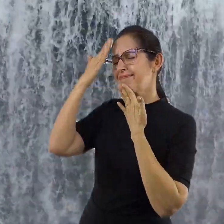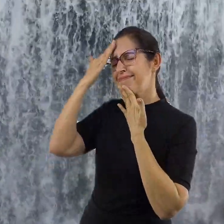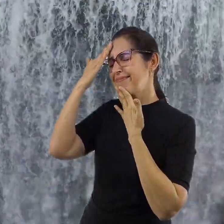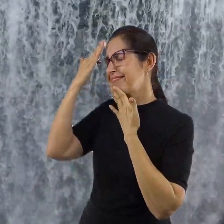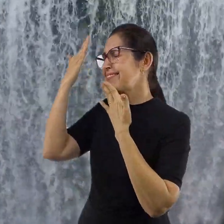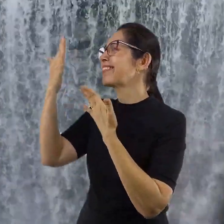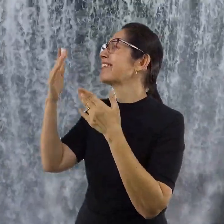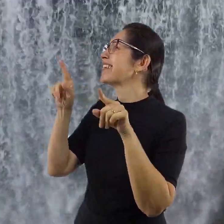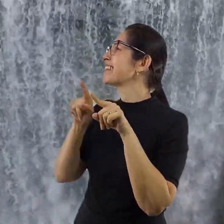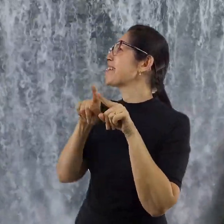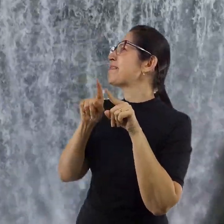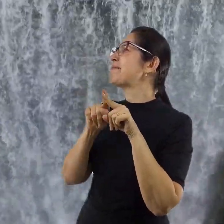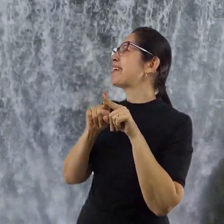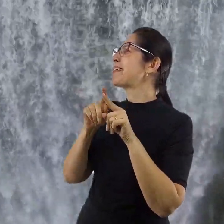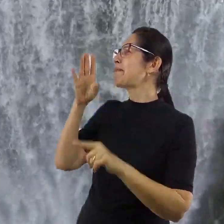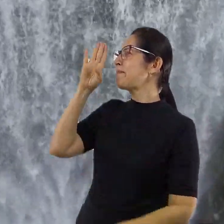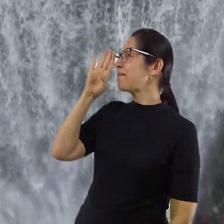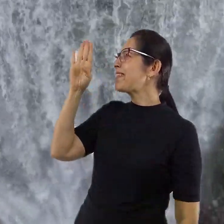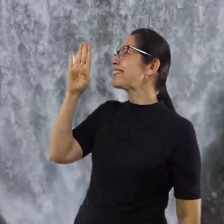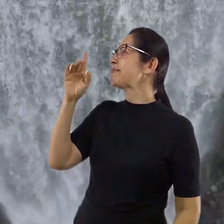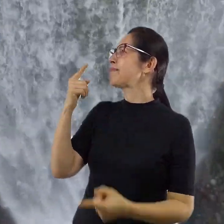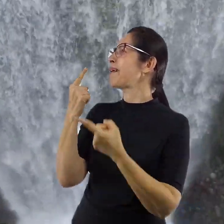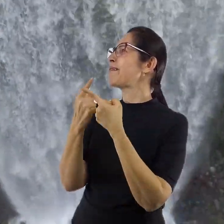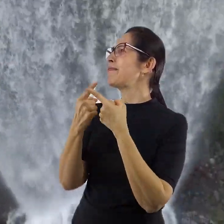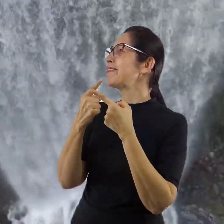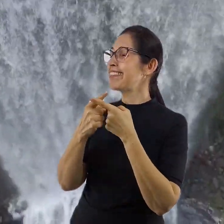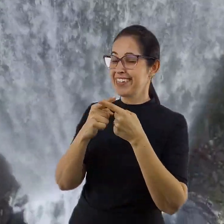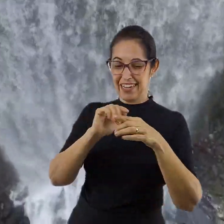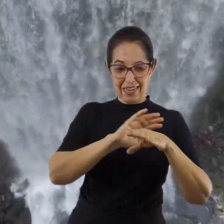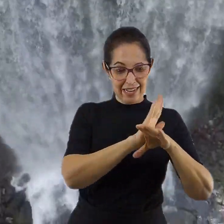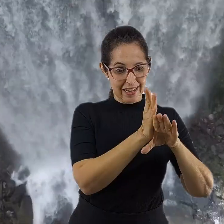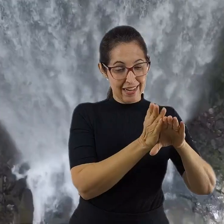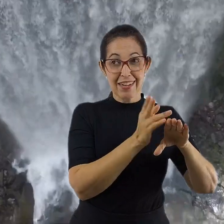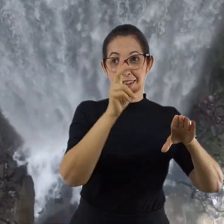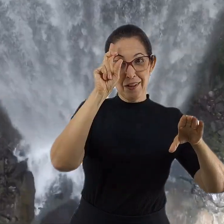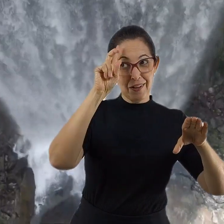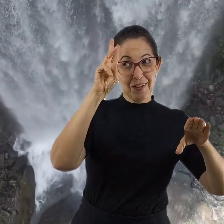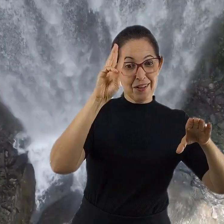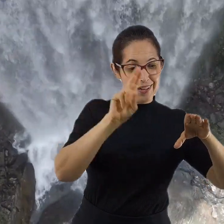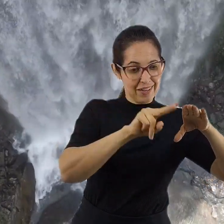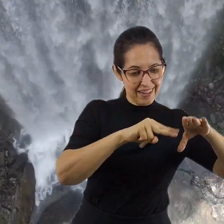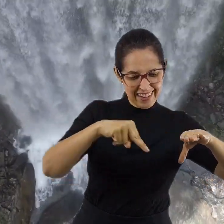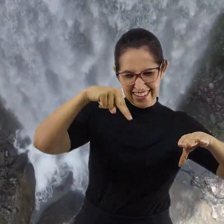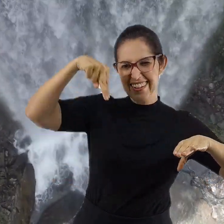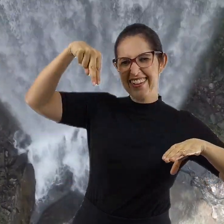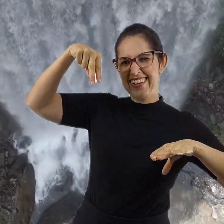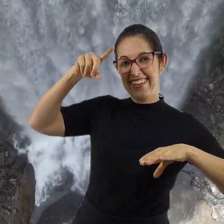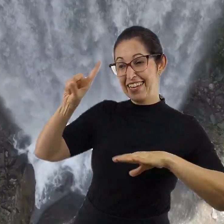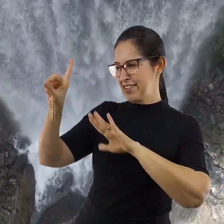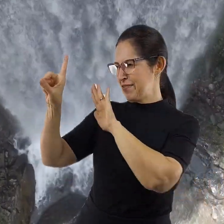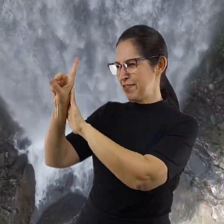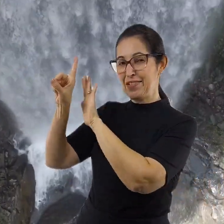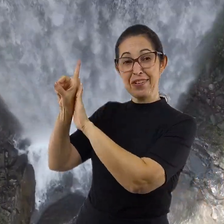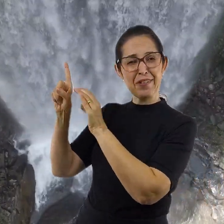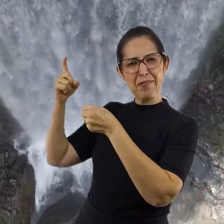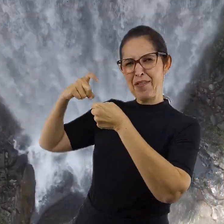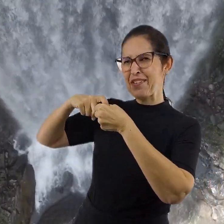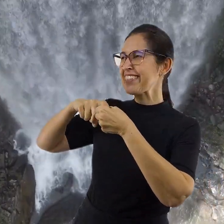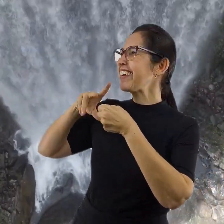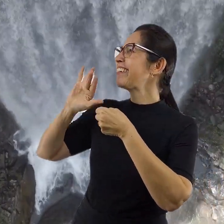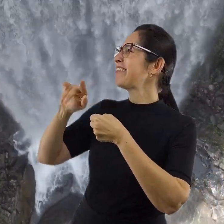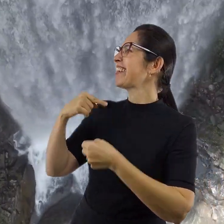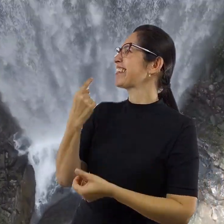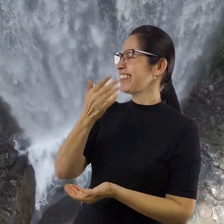pela ressurreição. Porque o Senhor vai voltar. E existe uma marca de vida no coração de